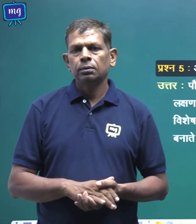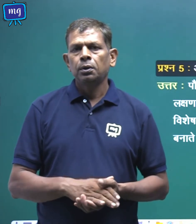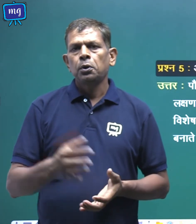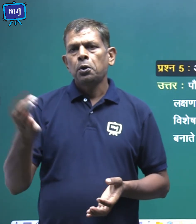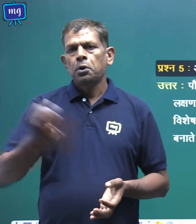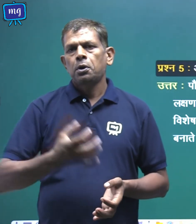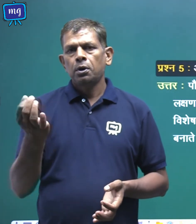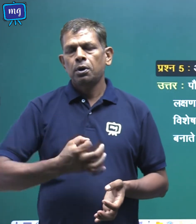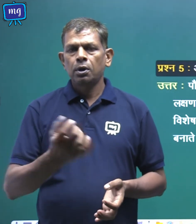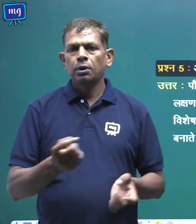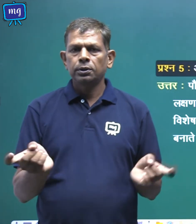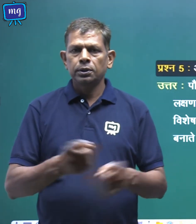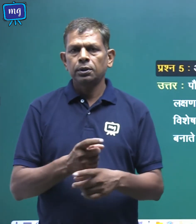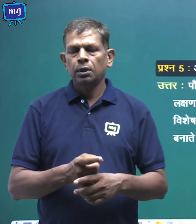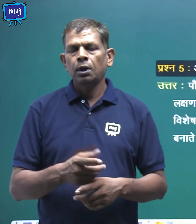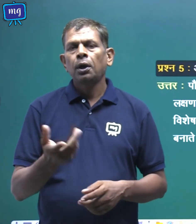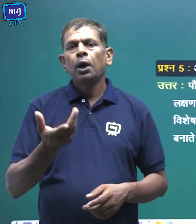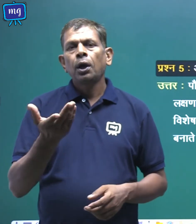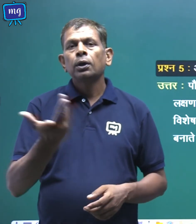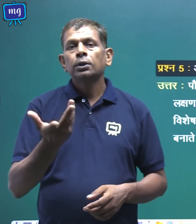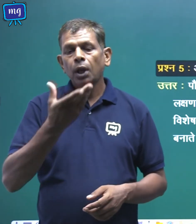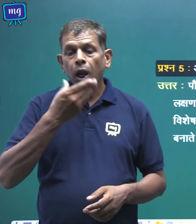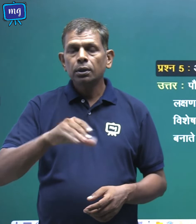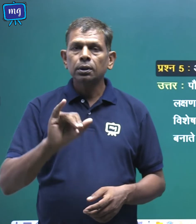अनुकूलन किसे कहते हैं?